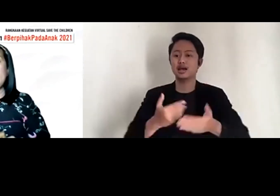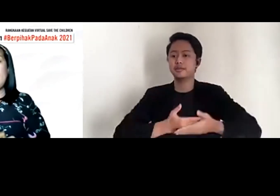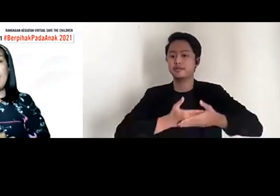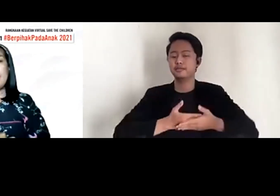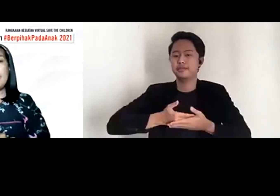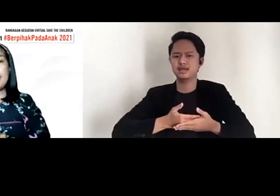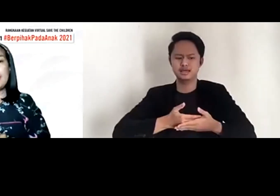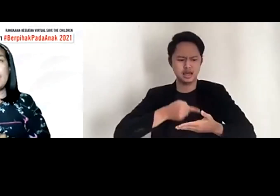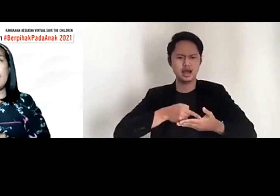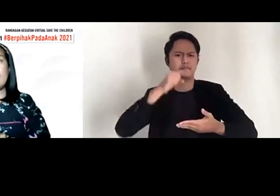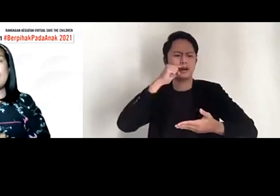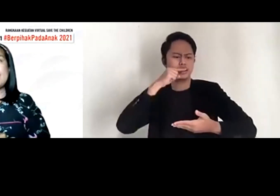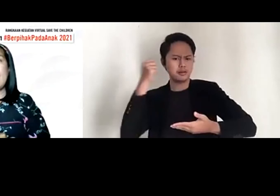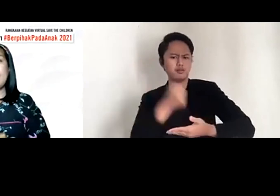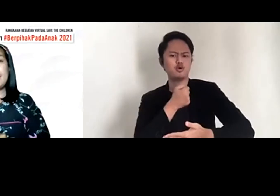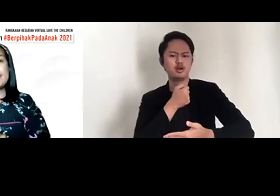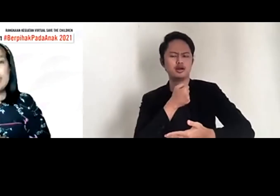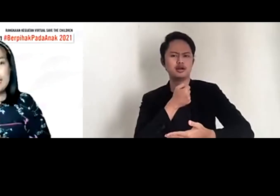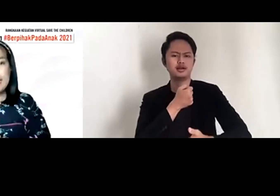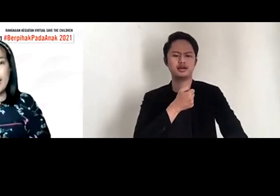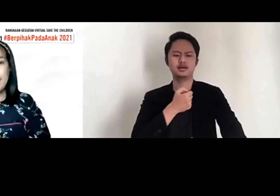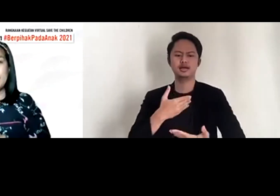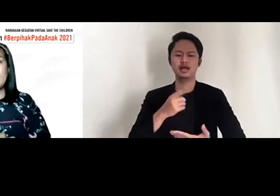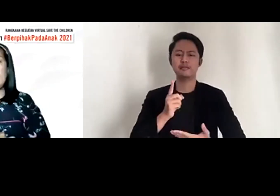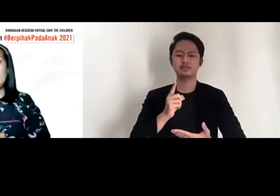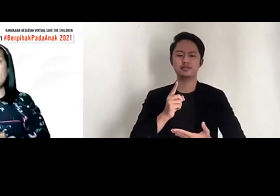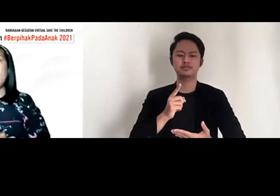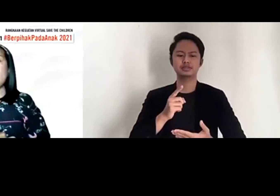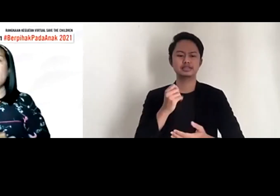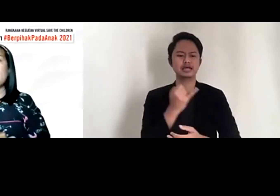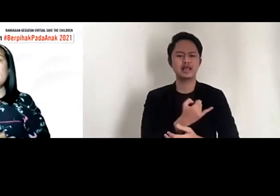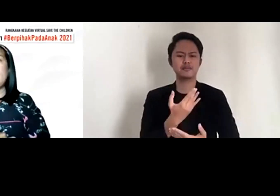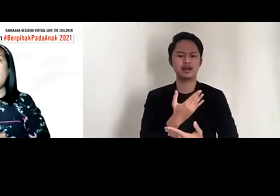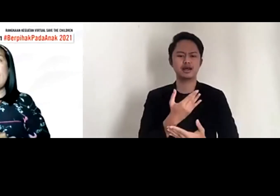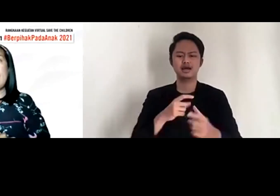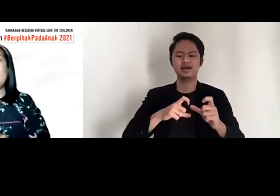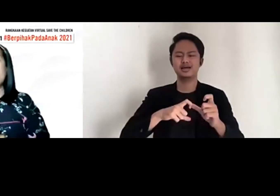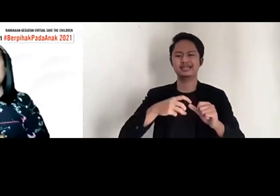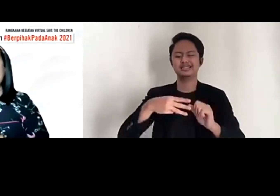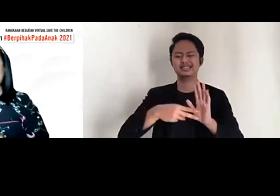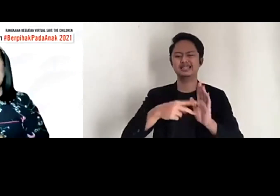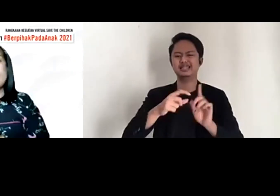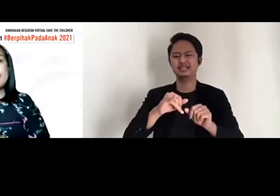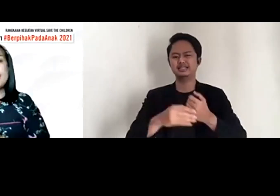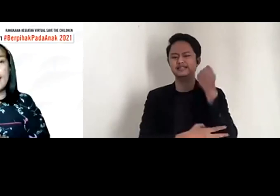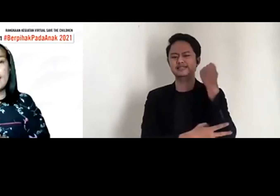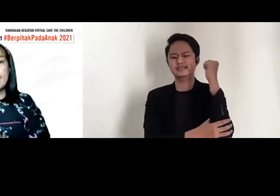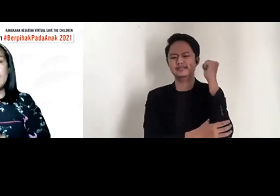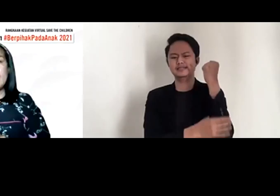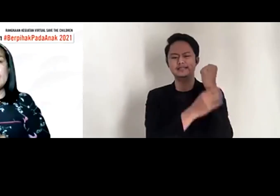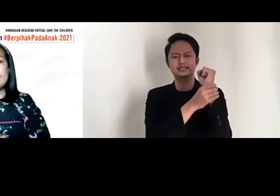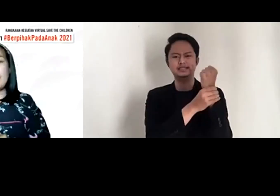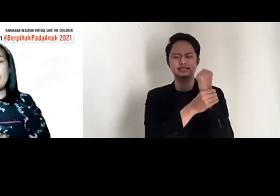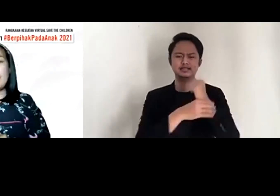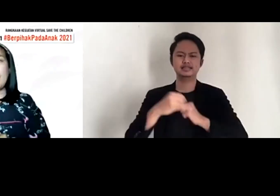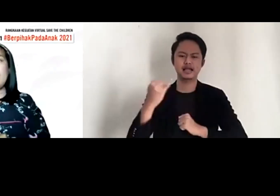akhirnya dia mengalami kesalahan pada sendinya, dan itu kami urus. Kami menggandeng juga perangkat desa,